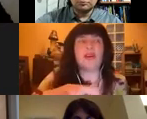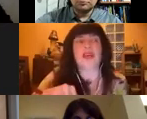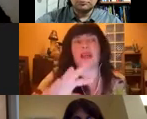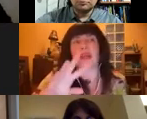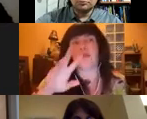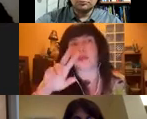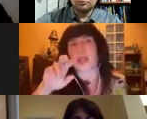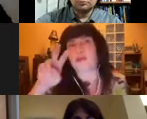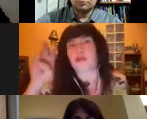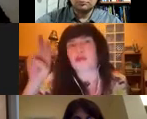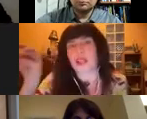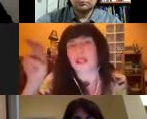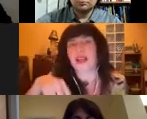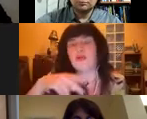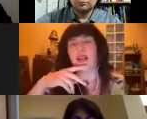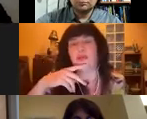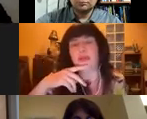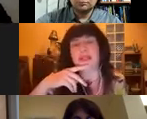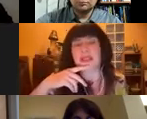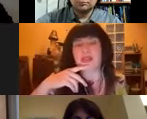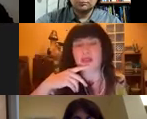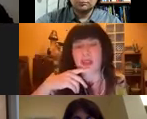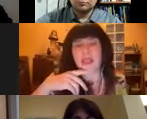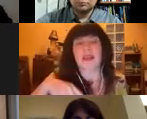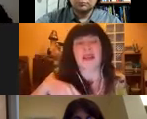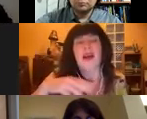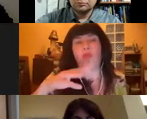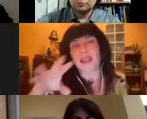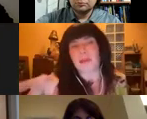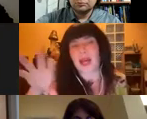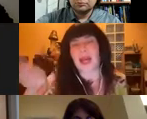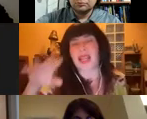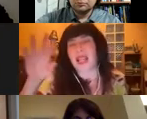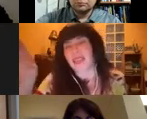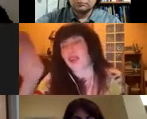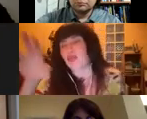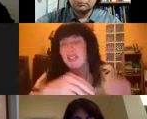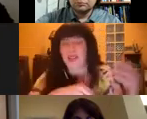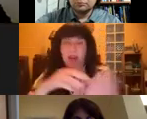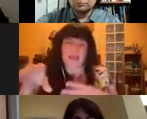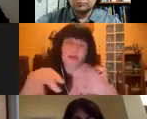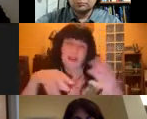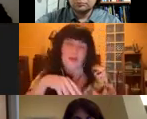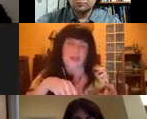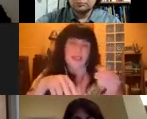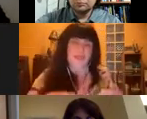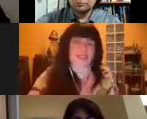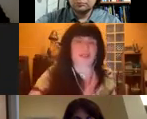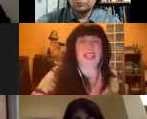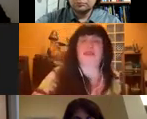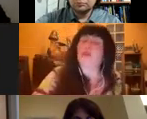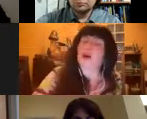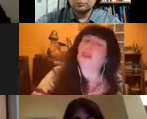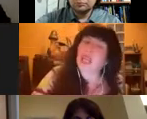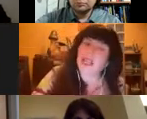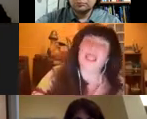trabajado todas las funciones de la cláusula como representación. La última, aislada, no articulada, fue la de proceso, y eso es lo